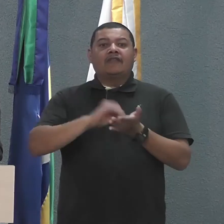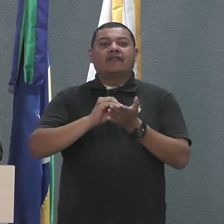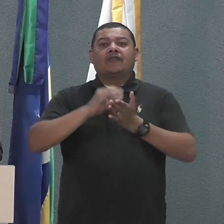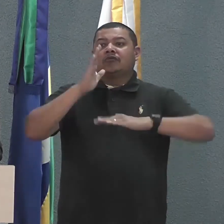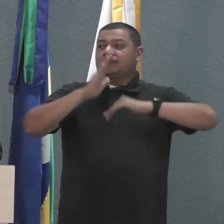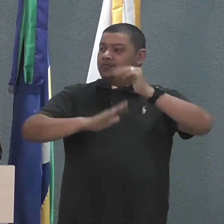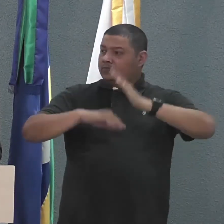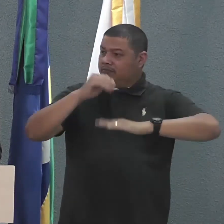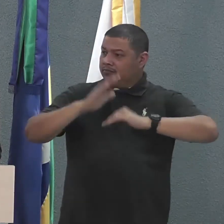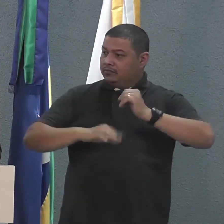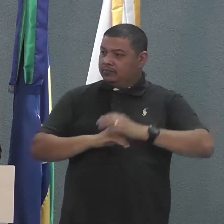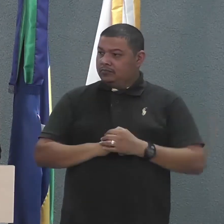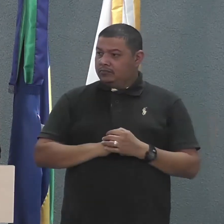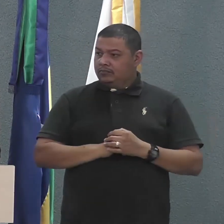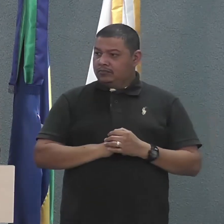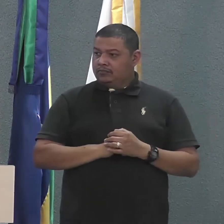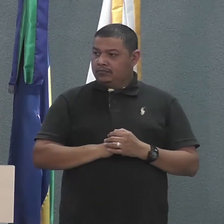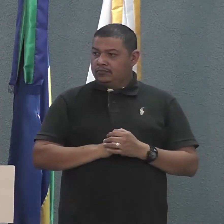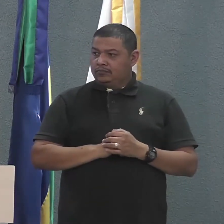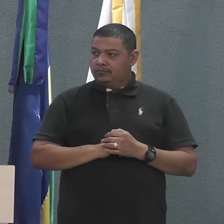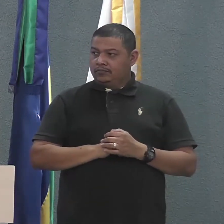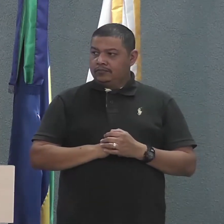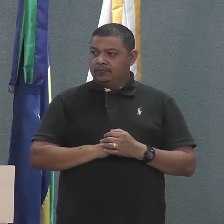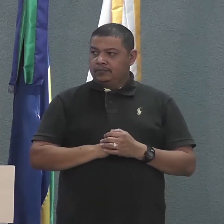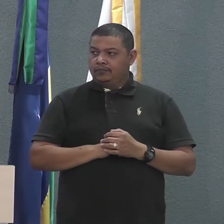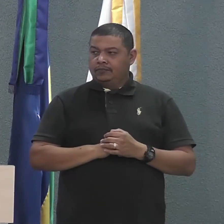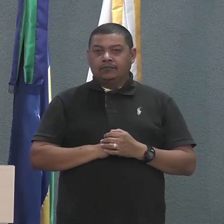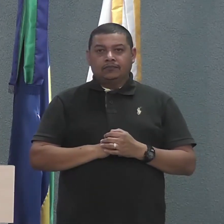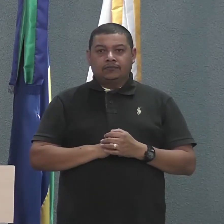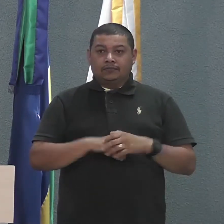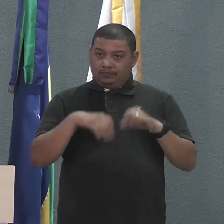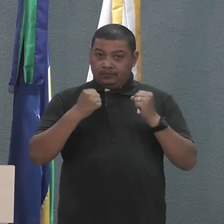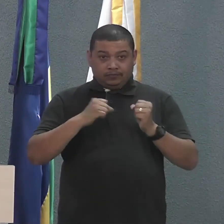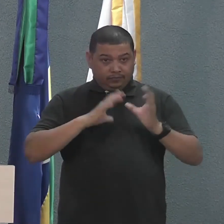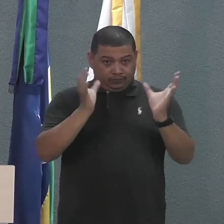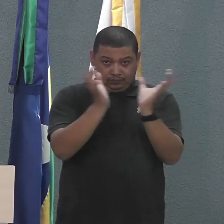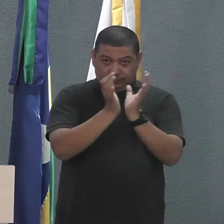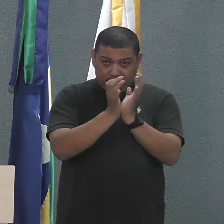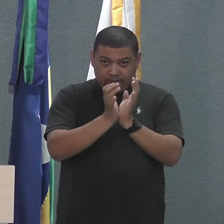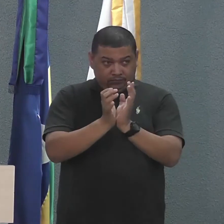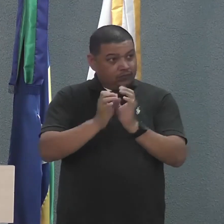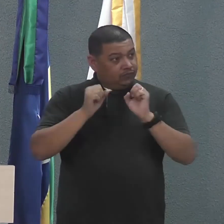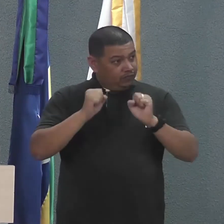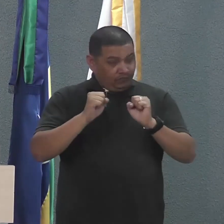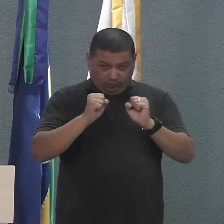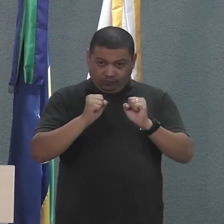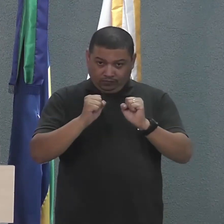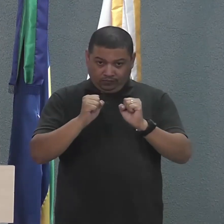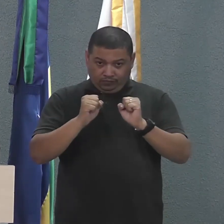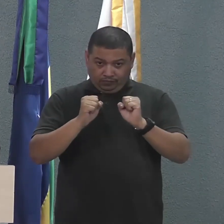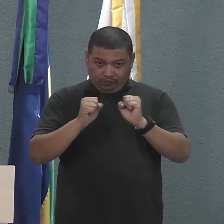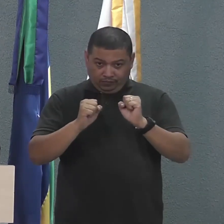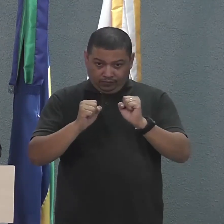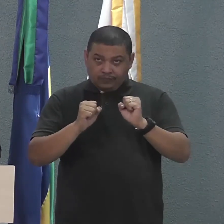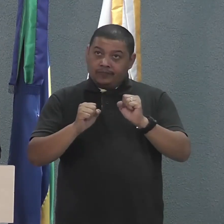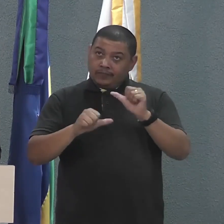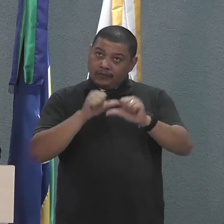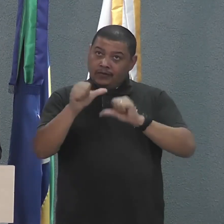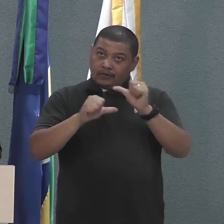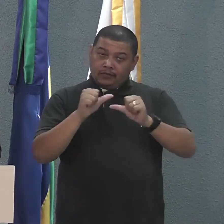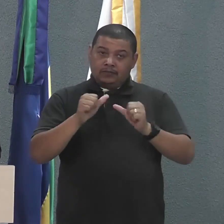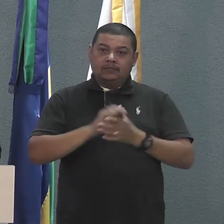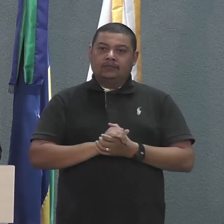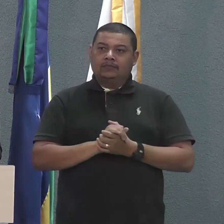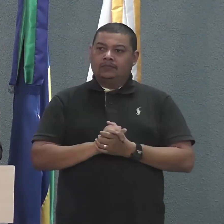Precisa, assim, equipar, ter mais equipes que possam realmente resolver essa situação o